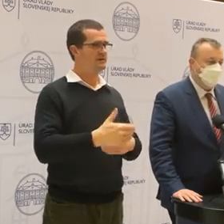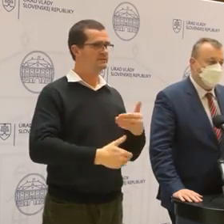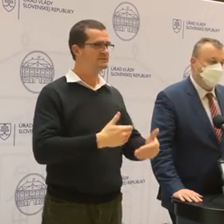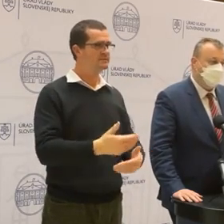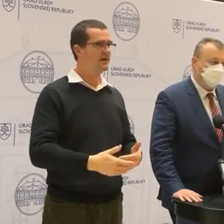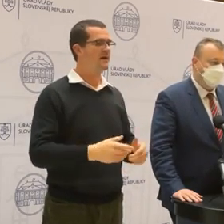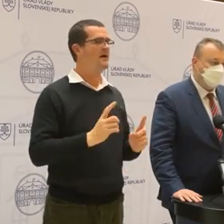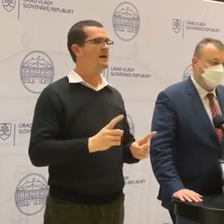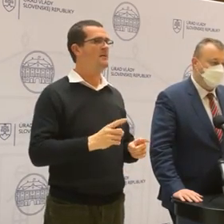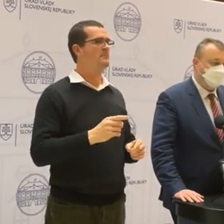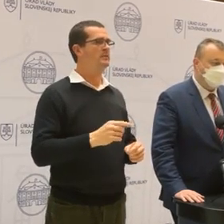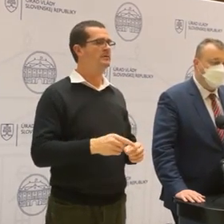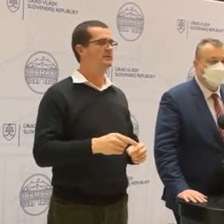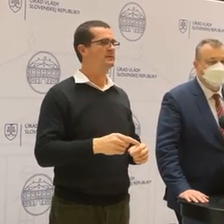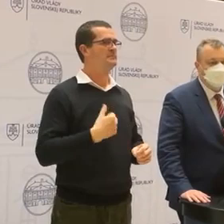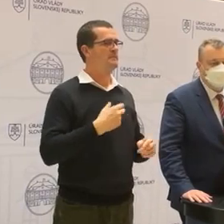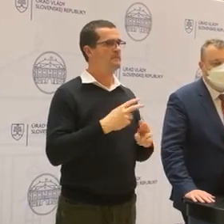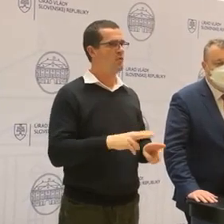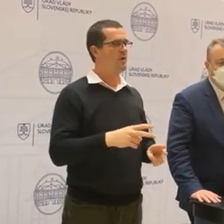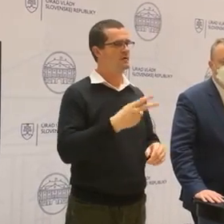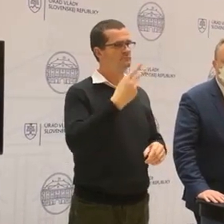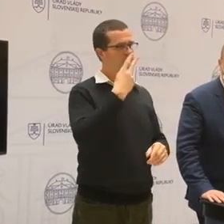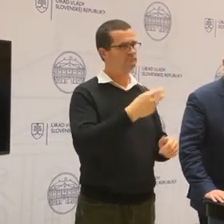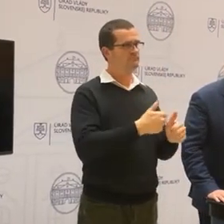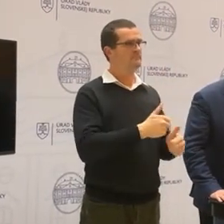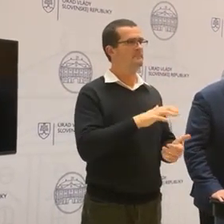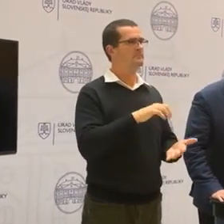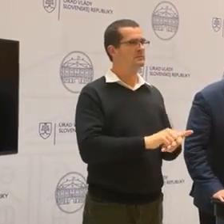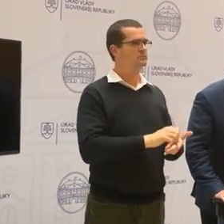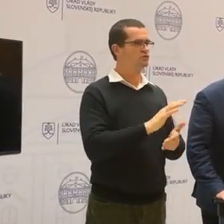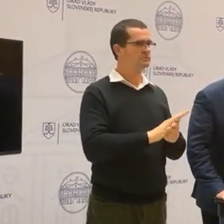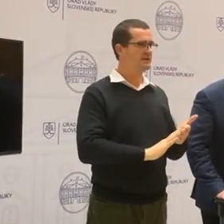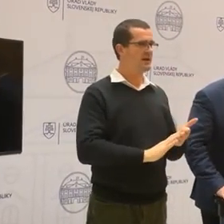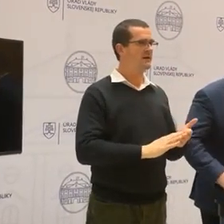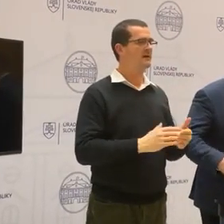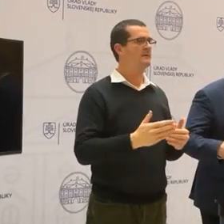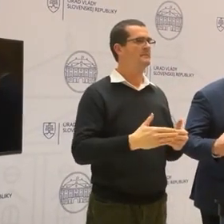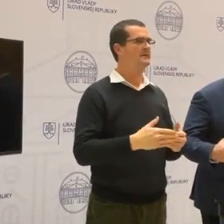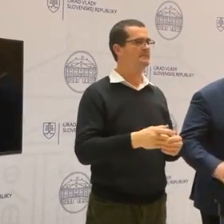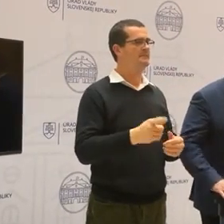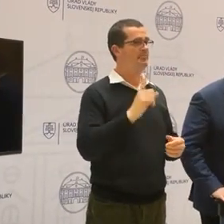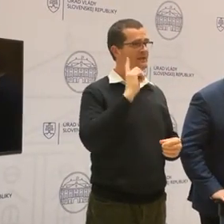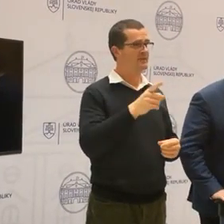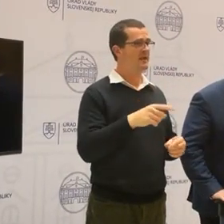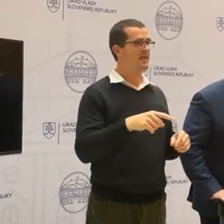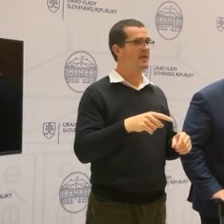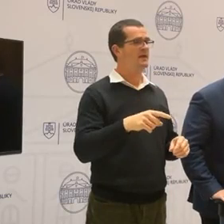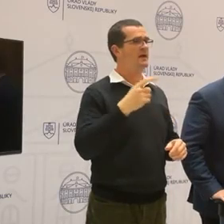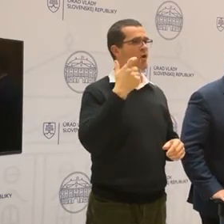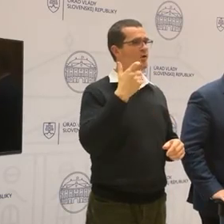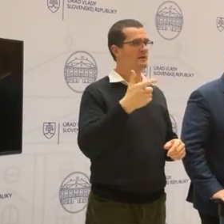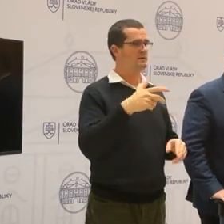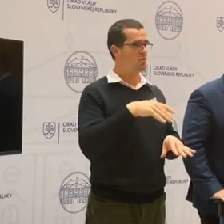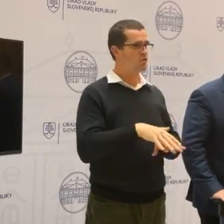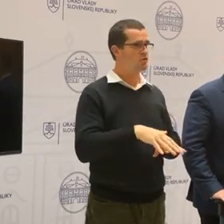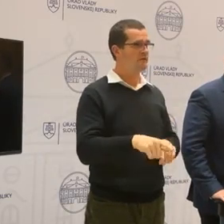režimom, aby sme mohli zohľadniť aj bezpečnostnú stránku, aby to vedeli orgány štátu